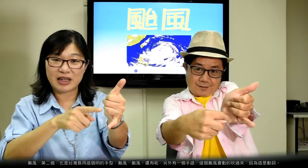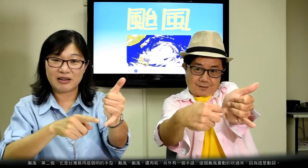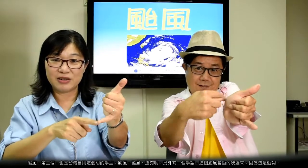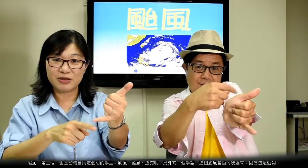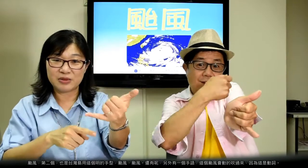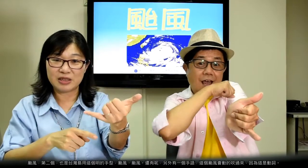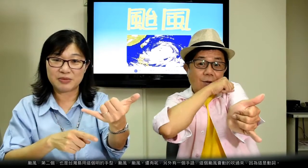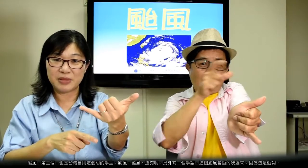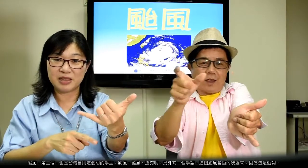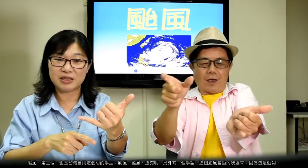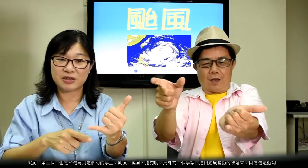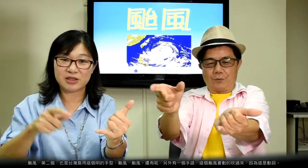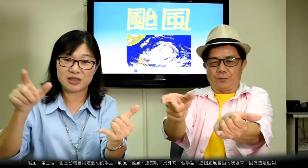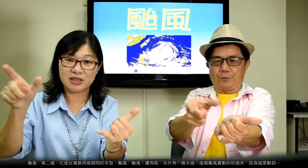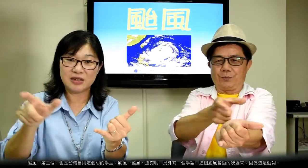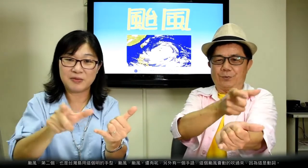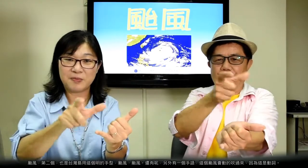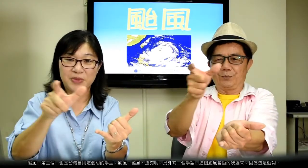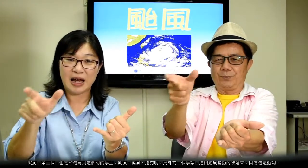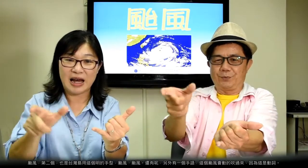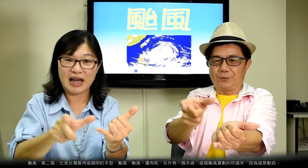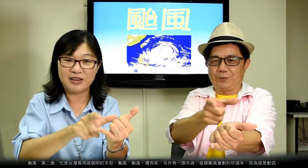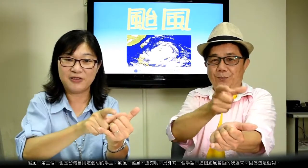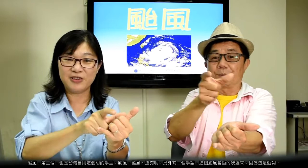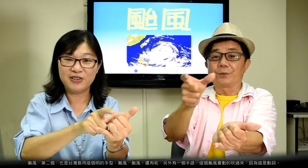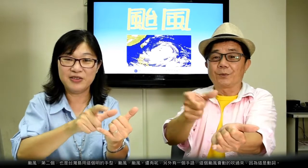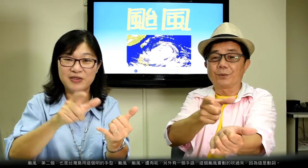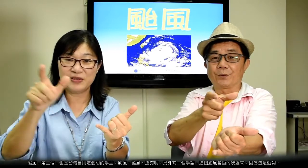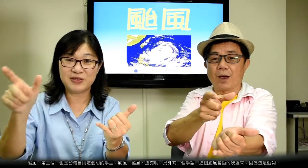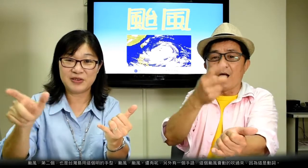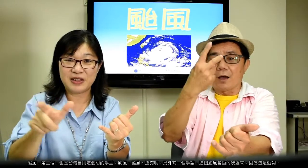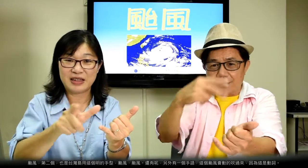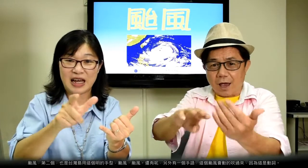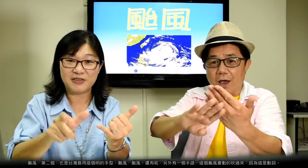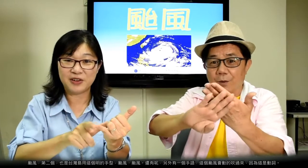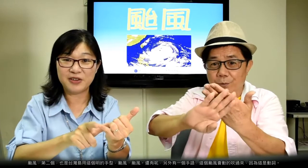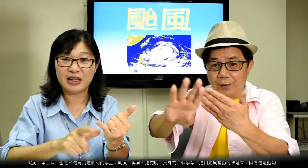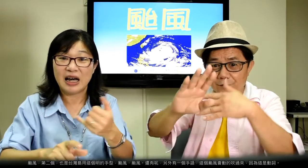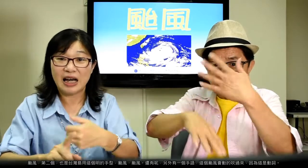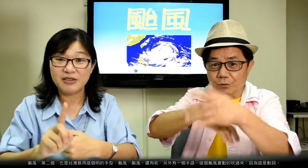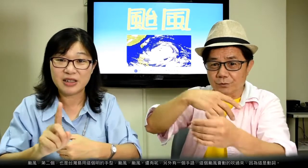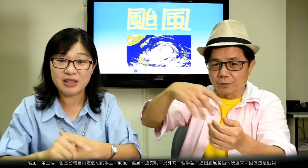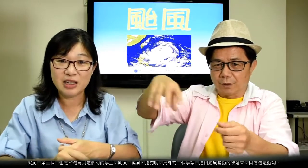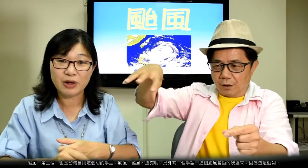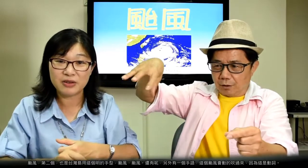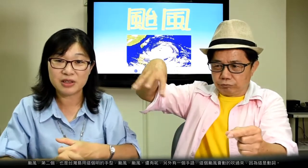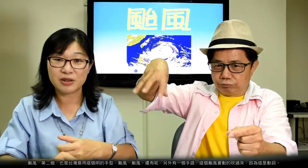岛哦，用这个名的手型，台风，台风。还有呢，另外有一个手